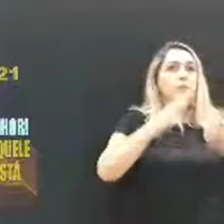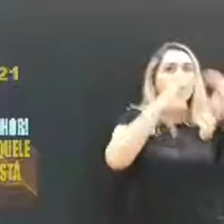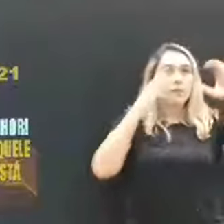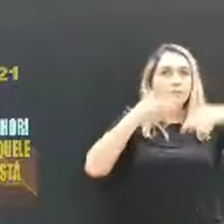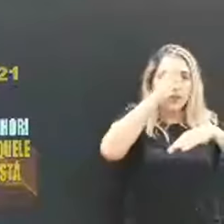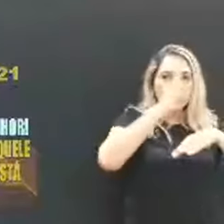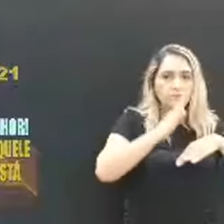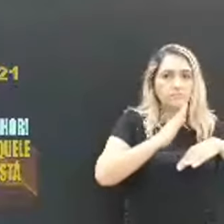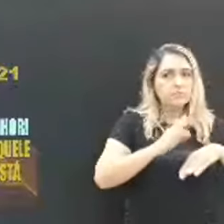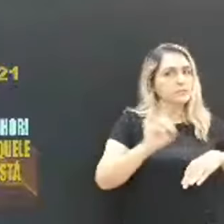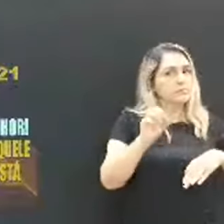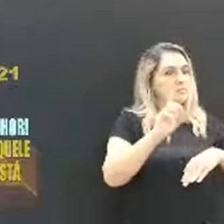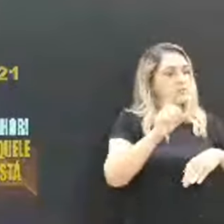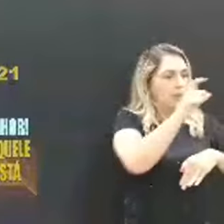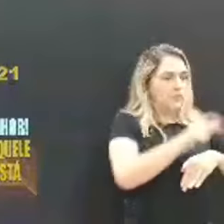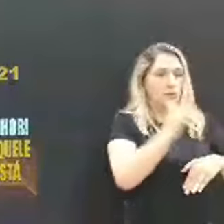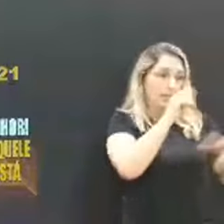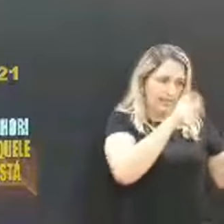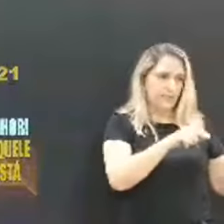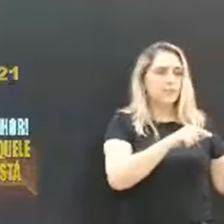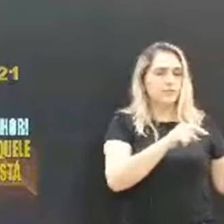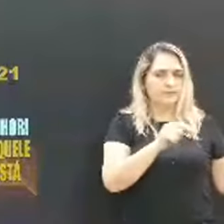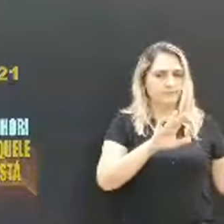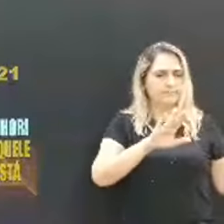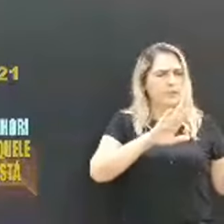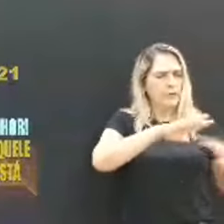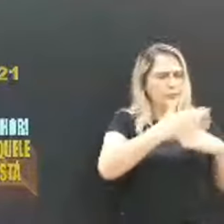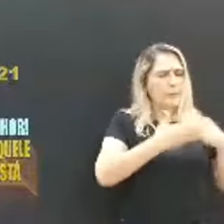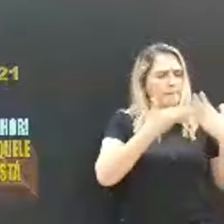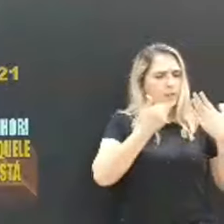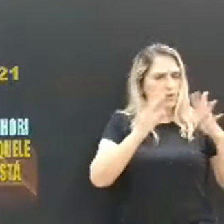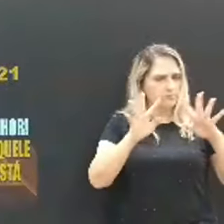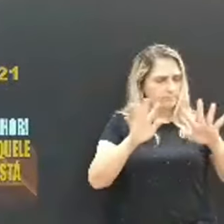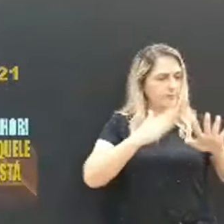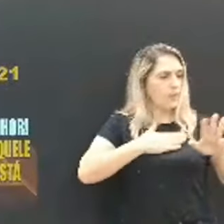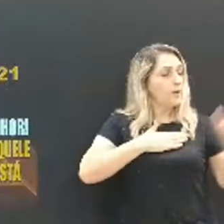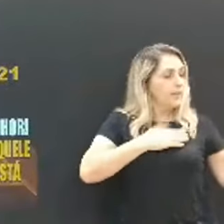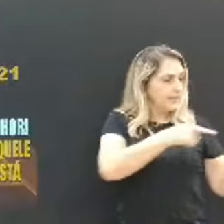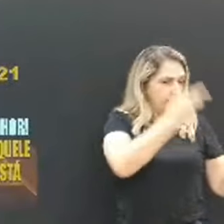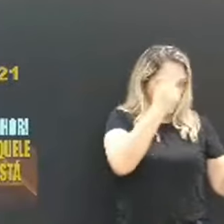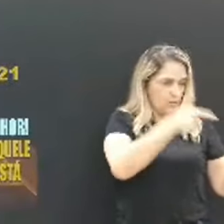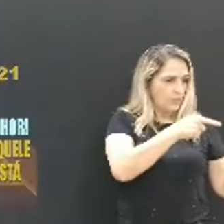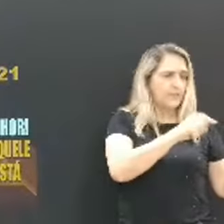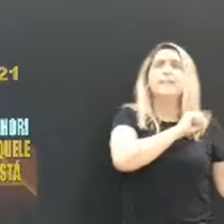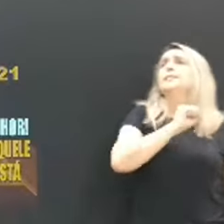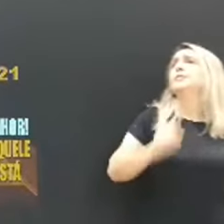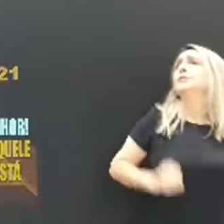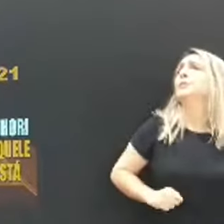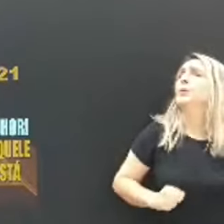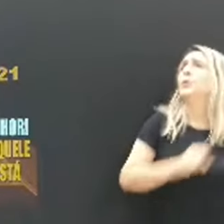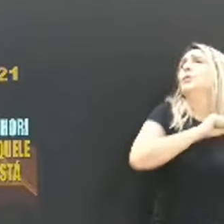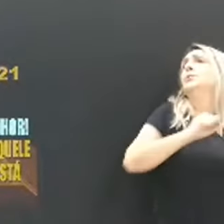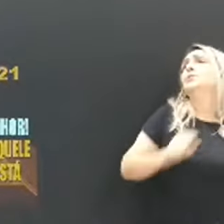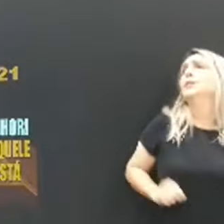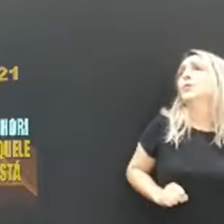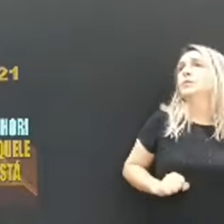Tá? Eu vou explicar de novo para vocês, olha só, né? Às vezes a pessoa,